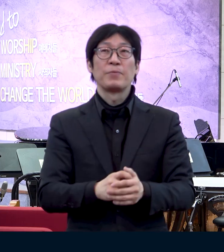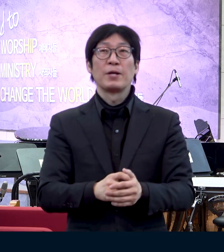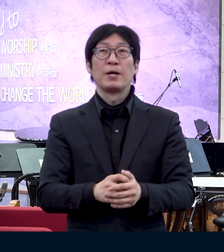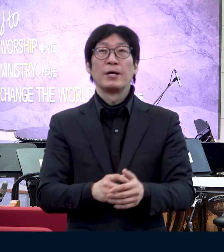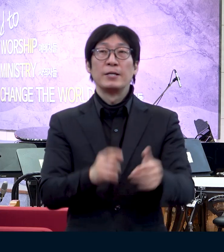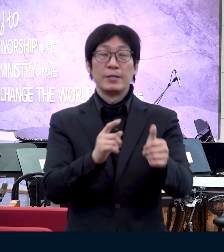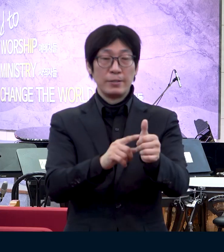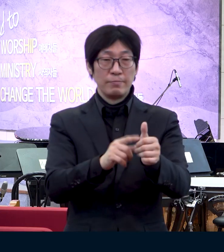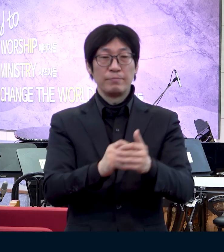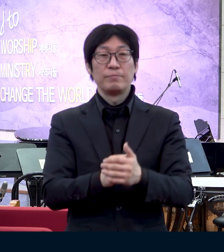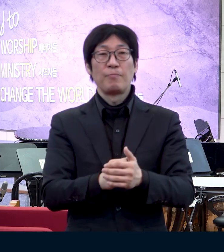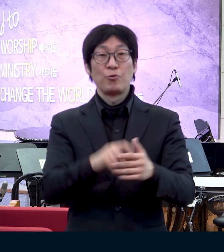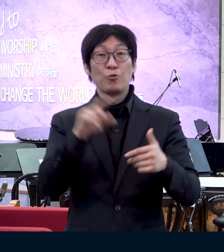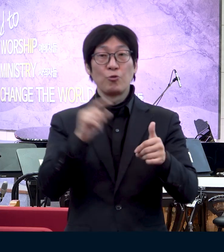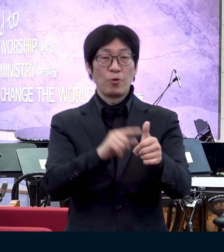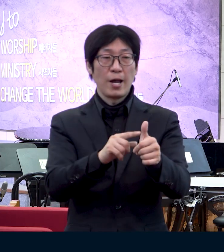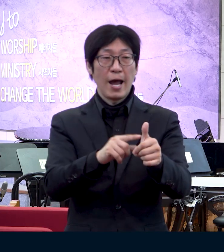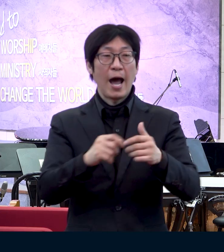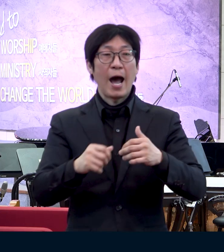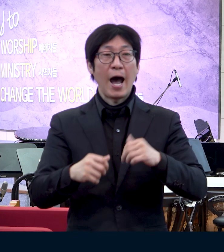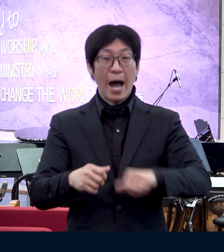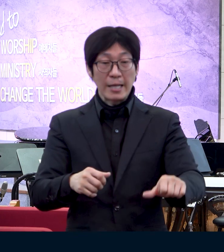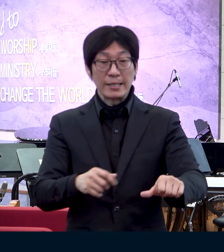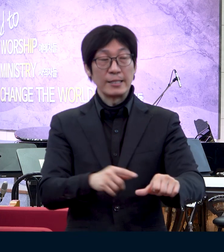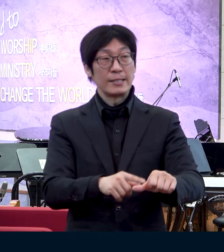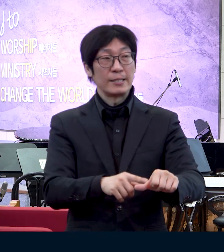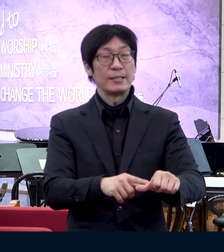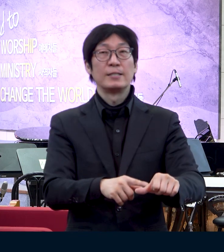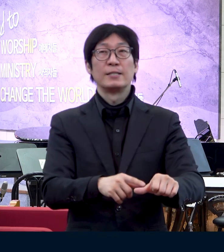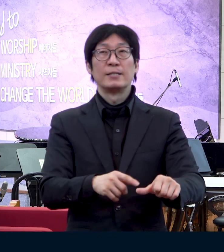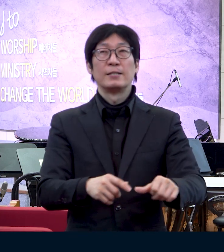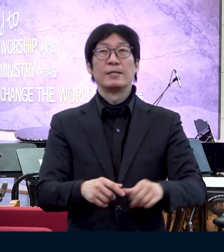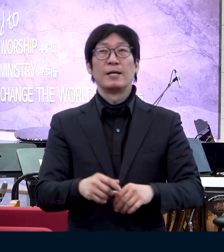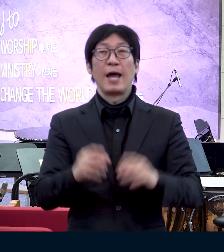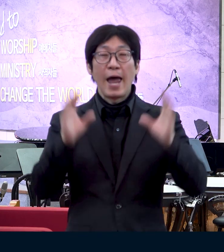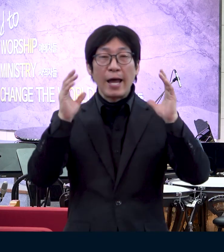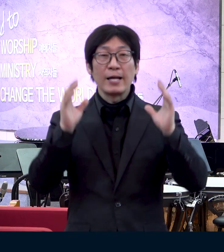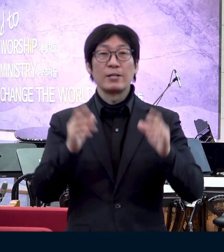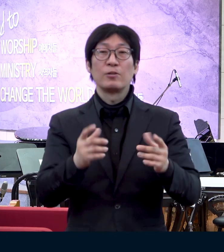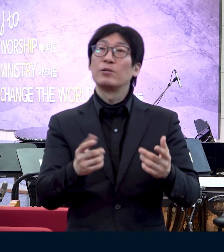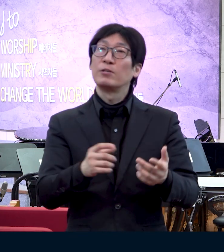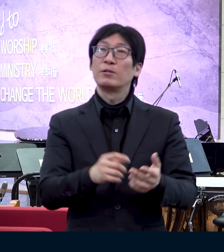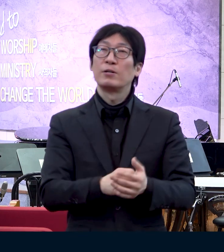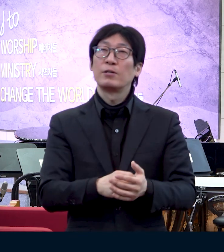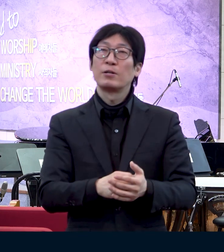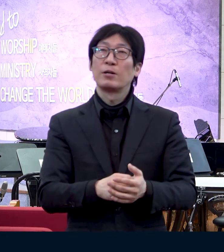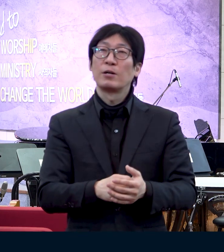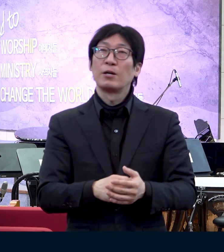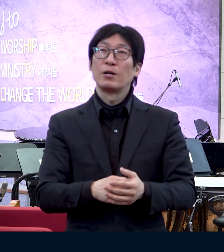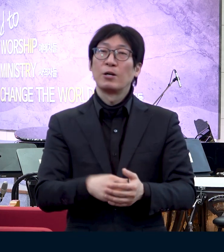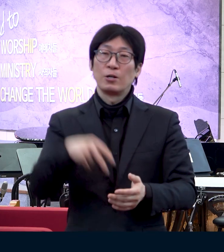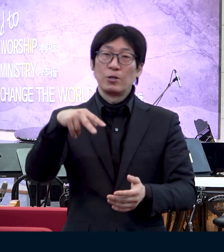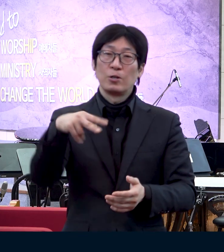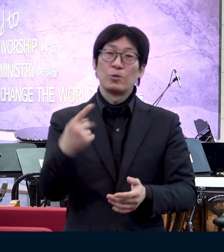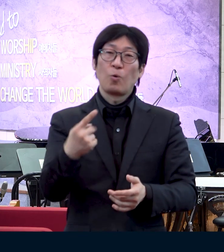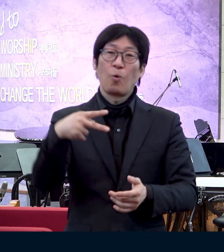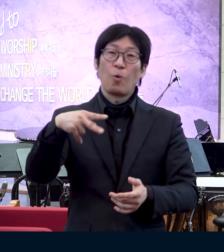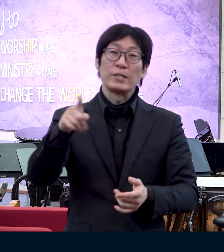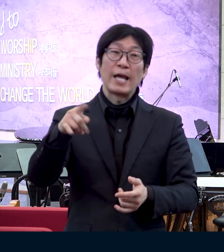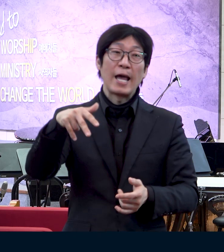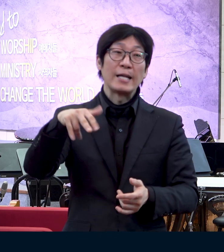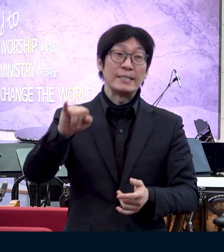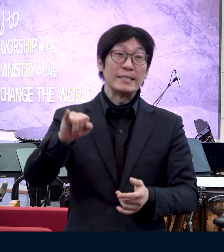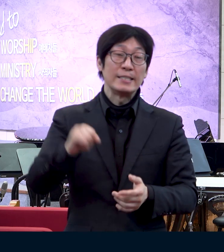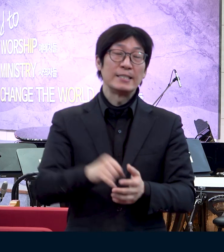번은 그 주인공의 아들, 큰 아들이 아주 어리진데 어디서 소세지를 갖고